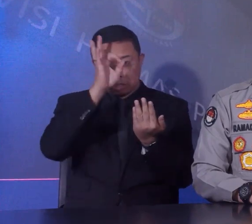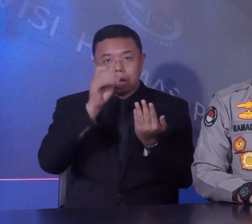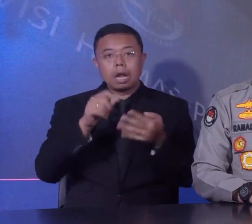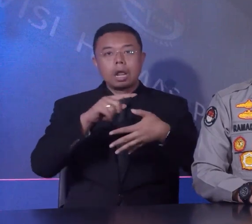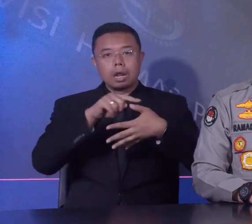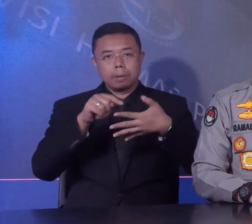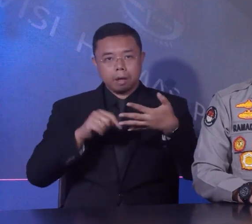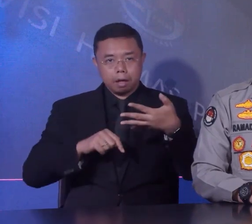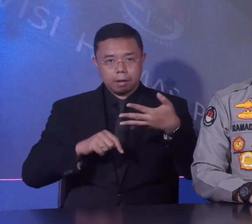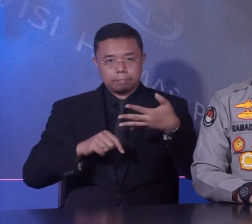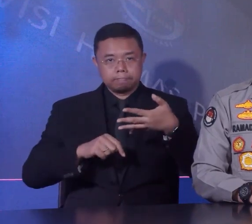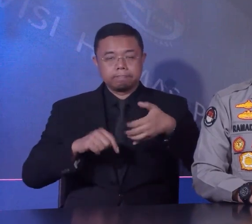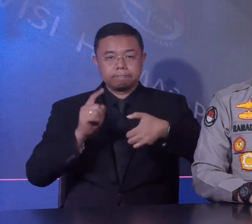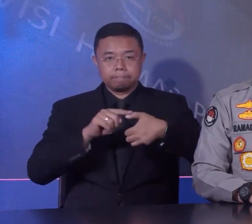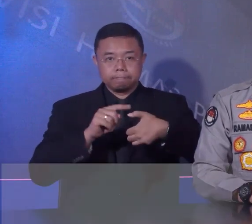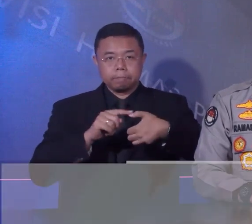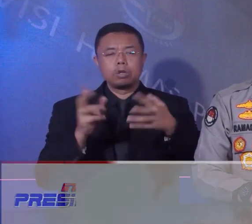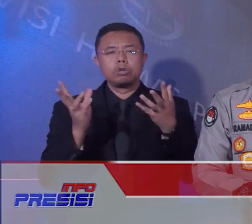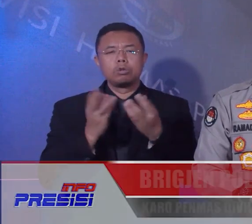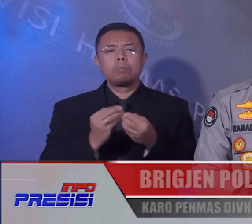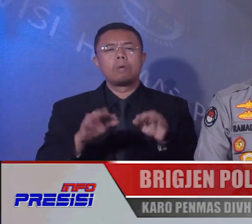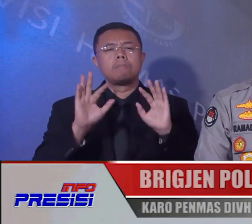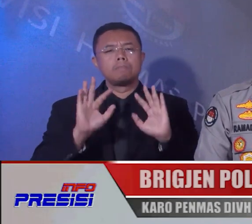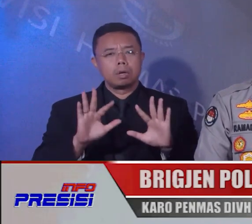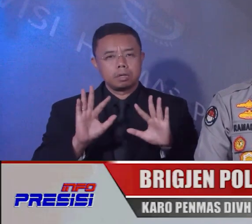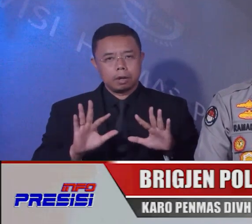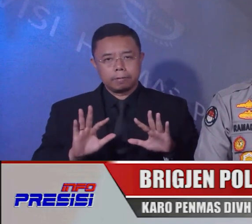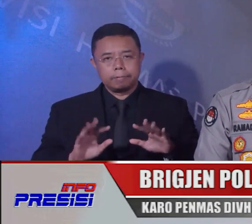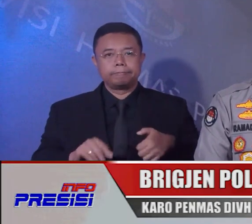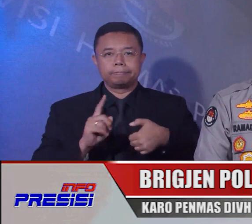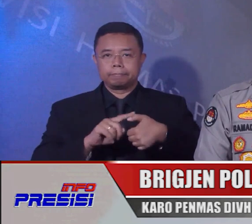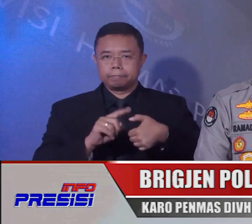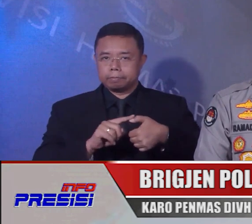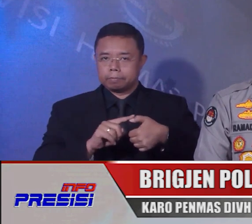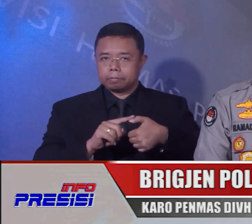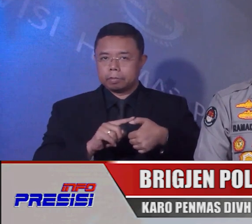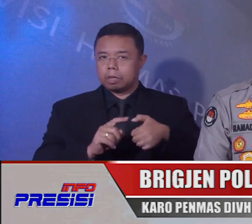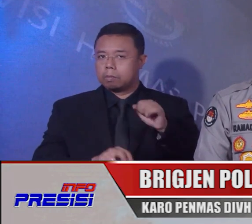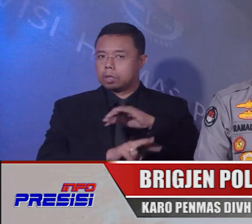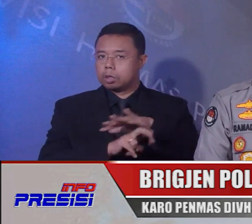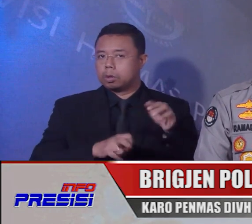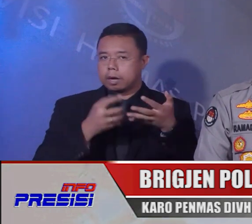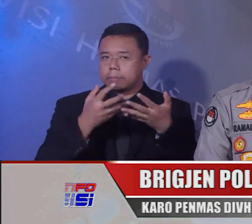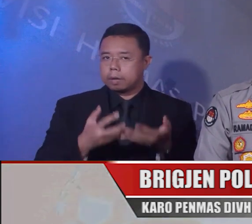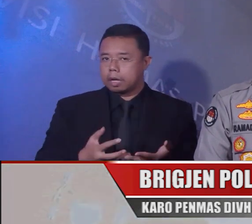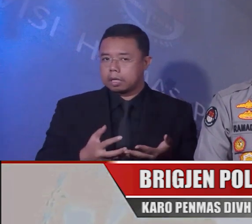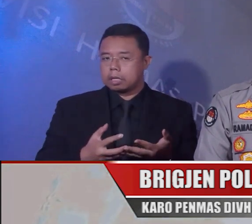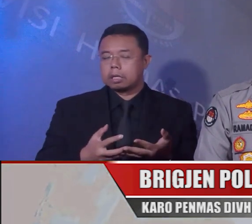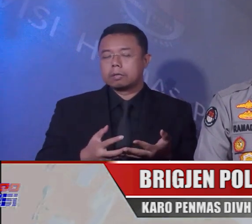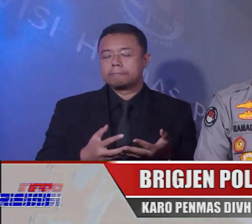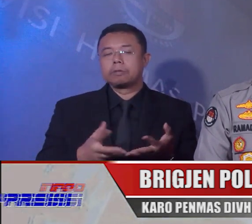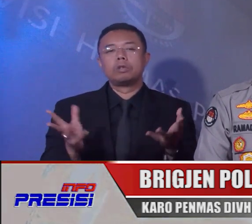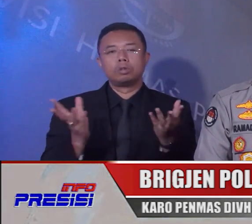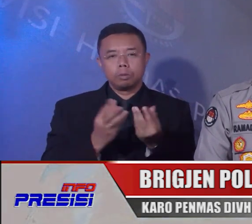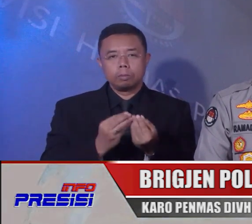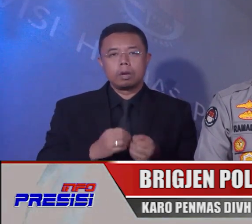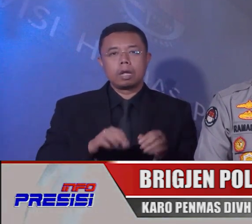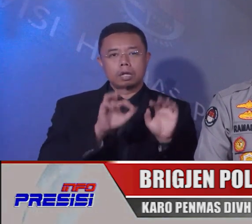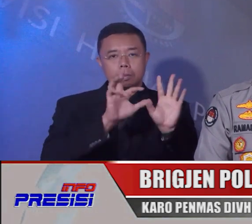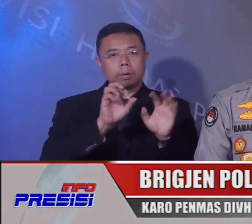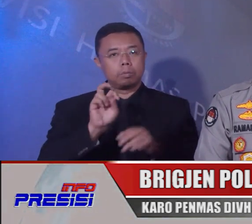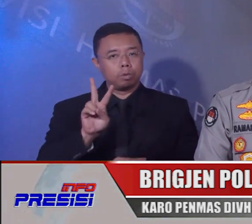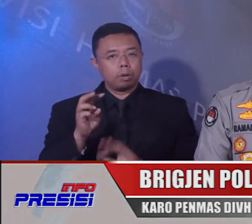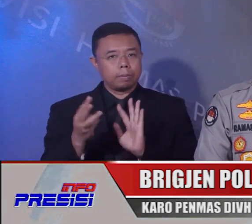ada 5 kasus kejahatan yang jumlah kejadiannya tertinggi antara lain pencurian dengan keberatan atau curat sebanyak